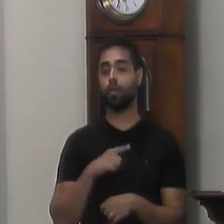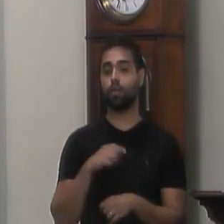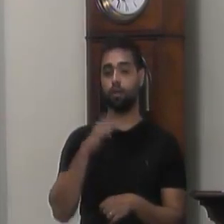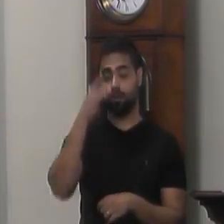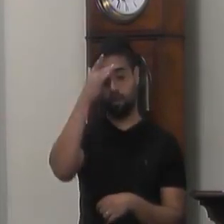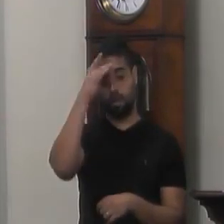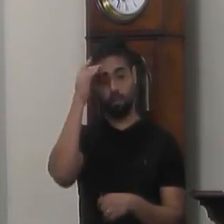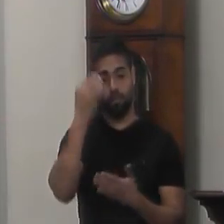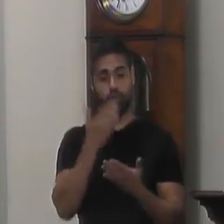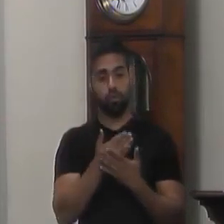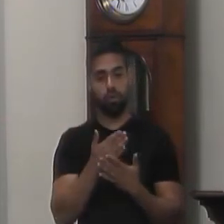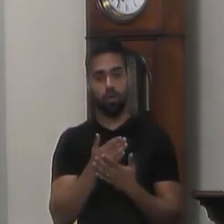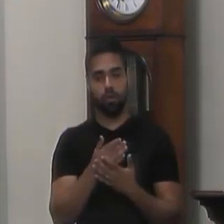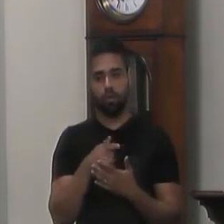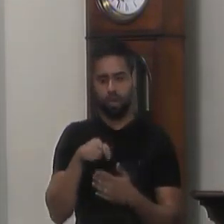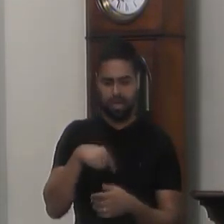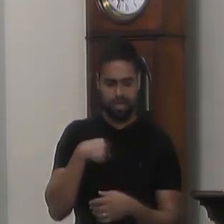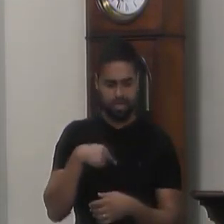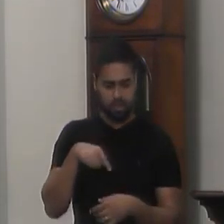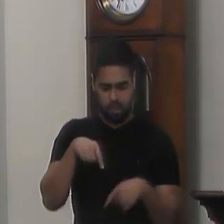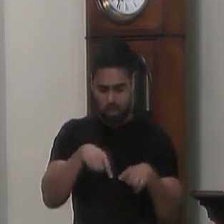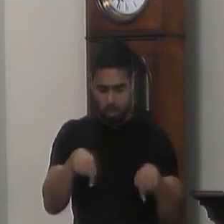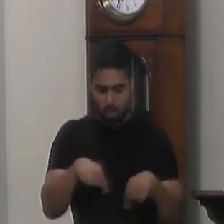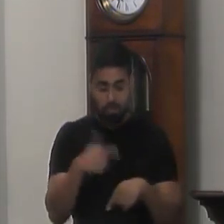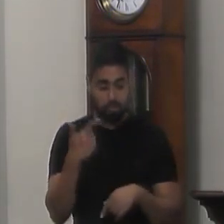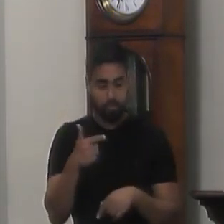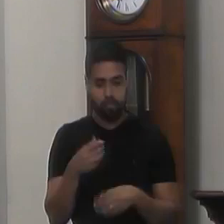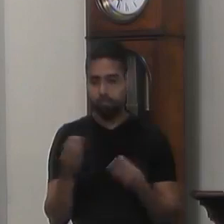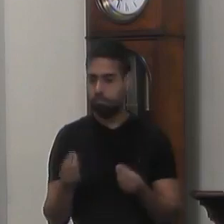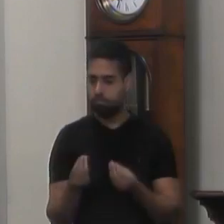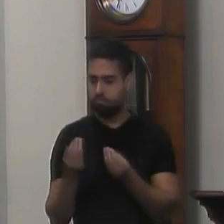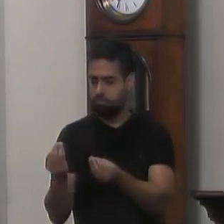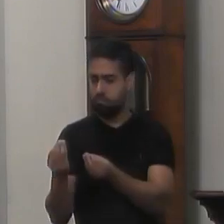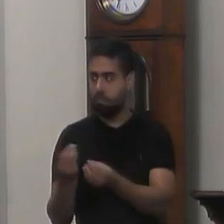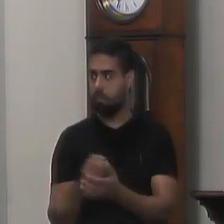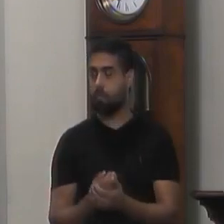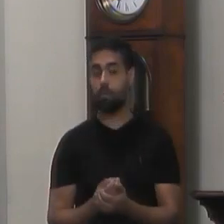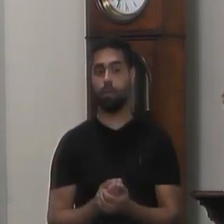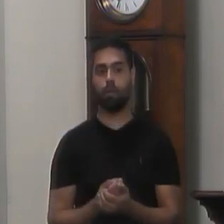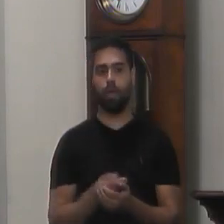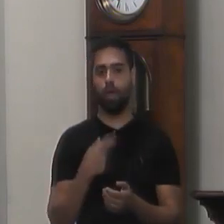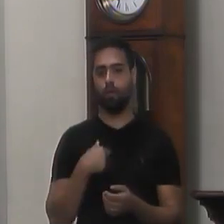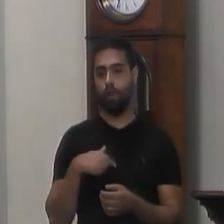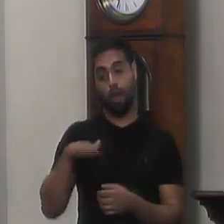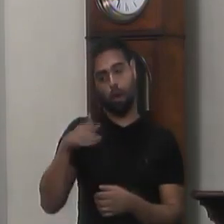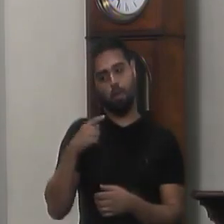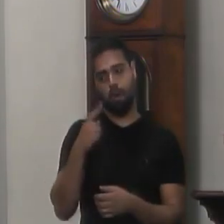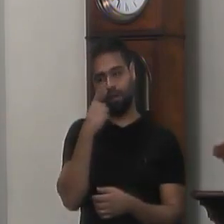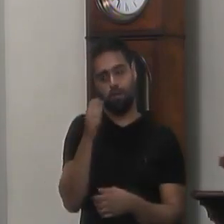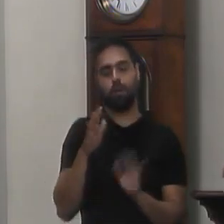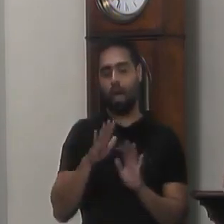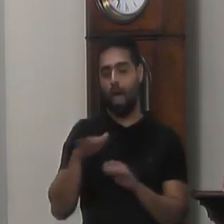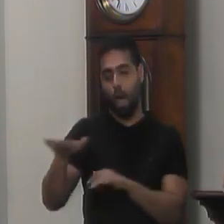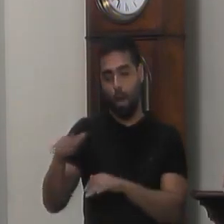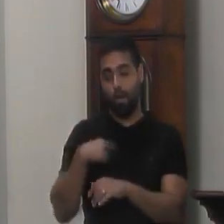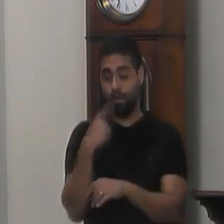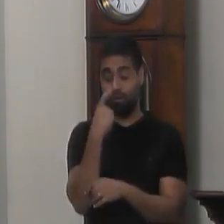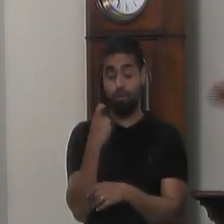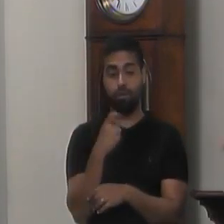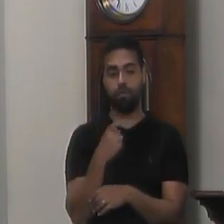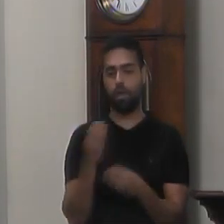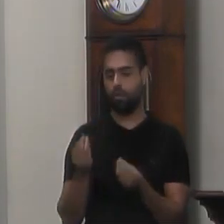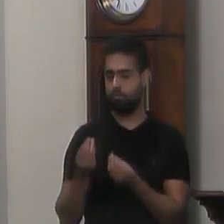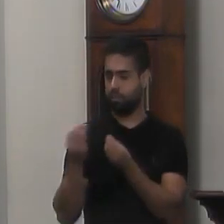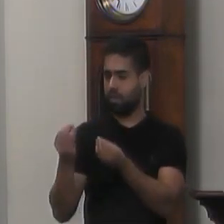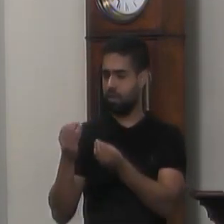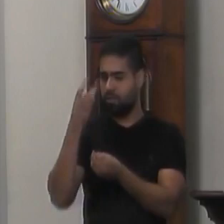de outra cidade para cá, estou dormindo no chão aqui. Peguei, deu o colchão. Eu não falei com ele que eu peguei lá no lixão, não, mas eu peguei o colchão, eu